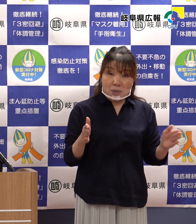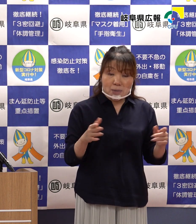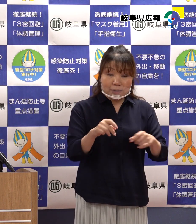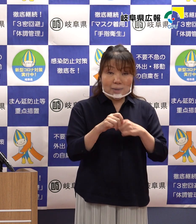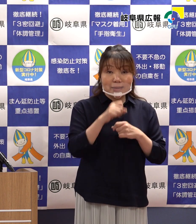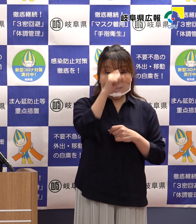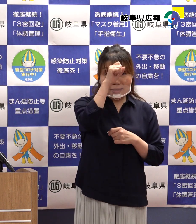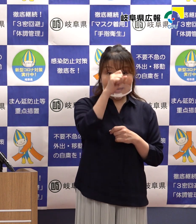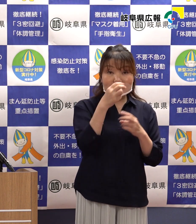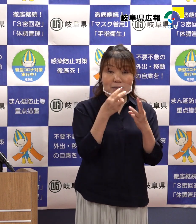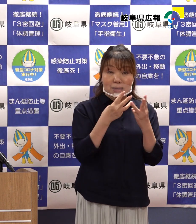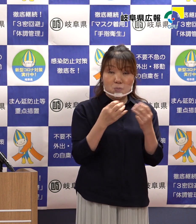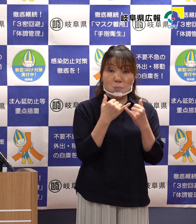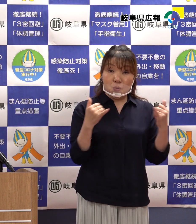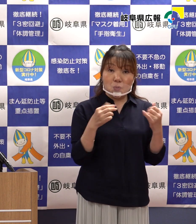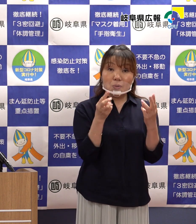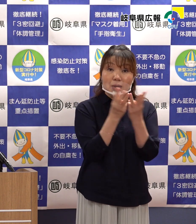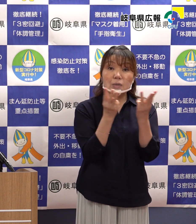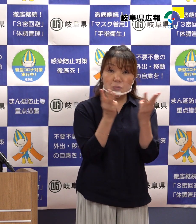て、